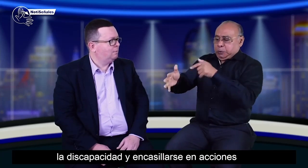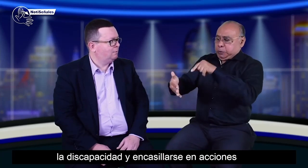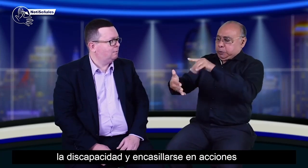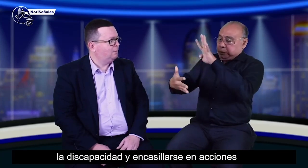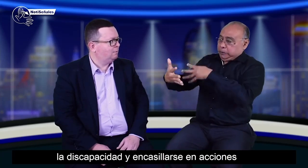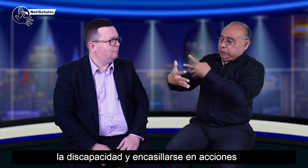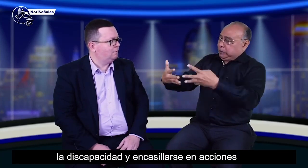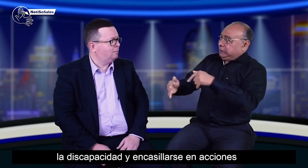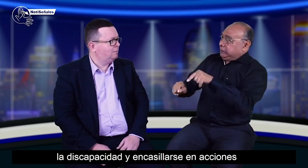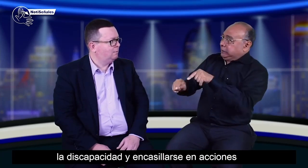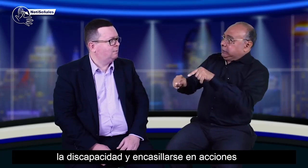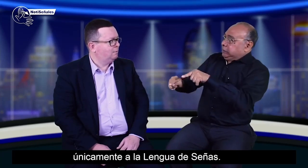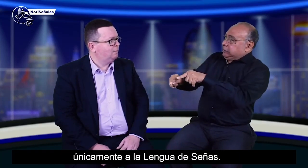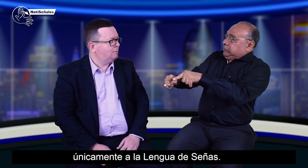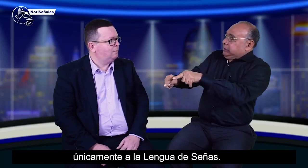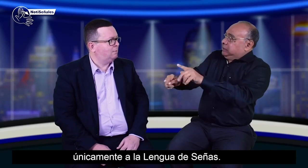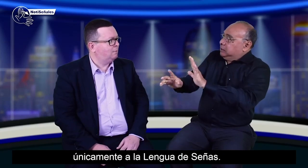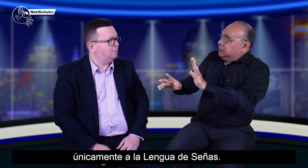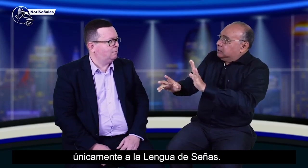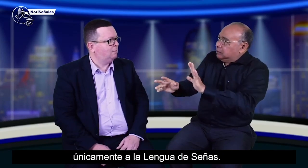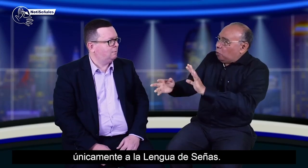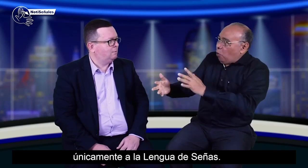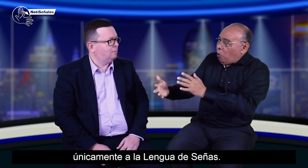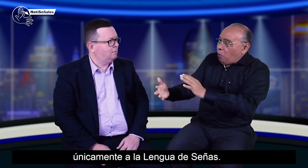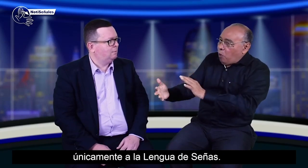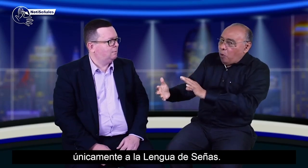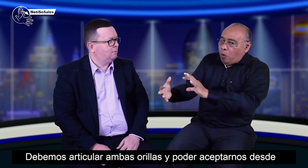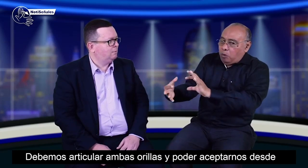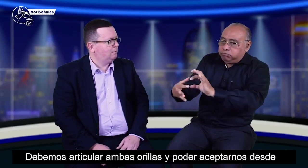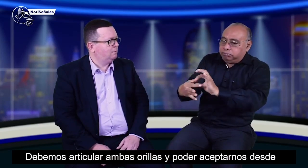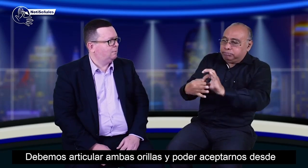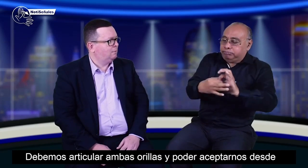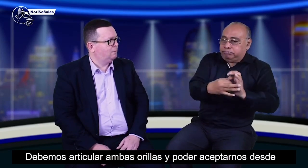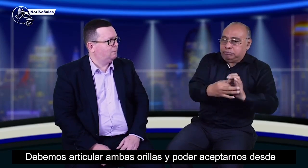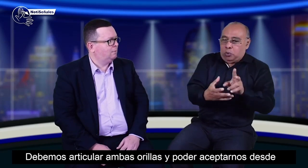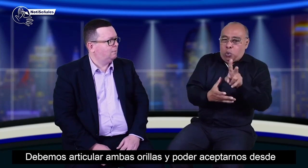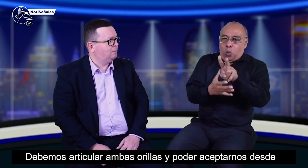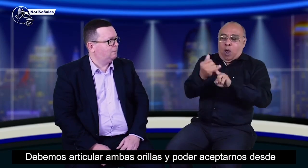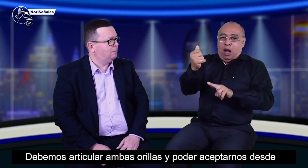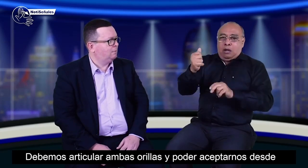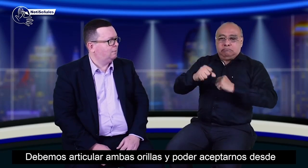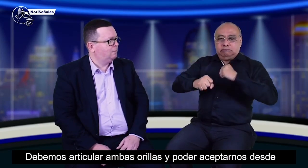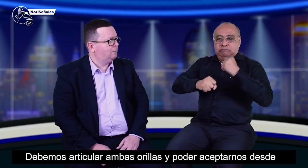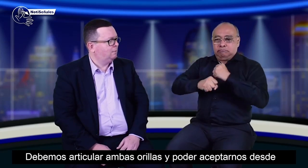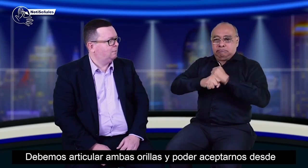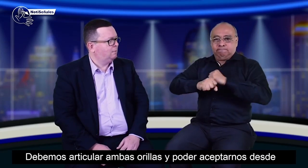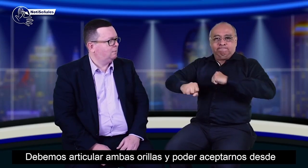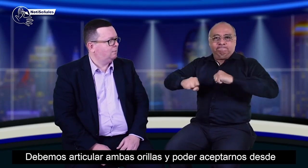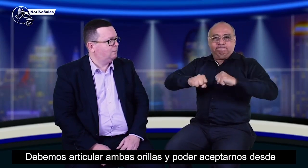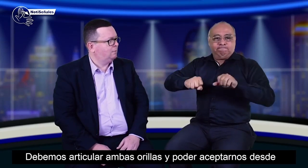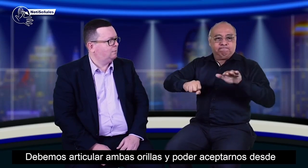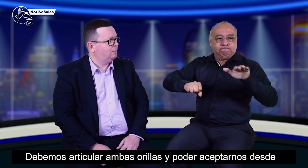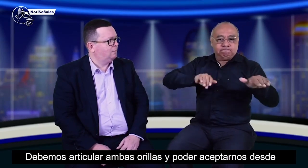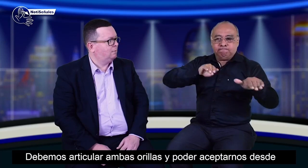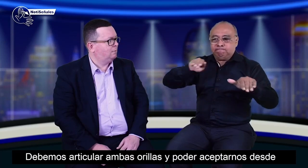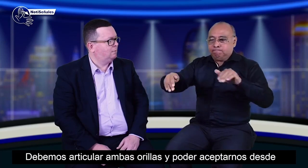en acciones únicamente de la lengua de señas. Debemos articular ambas orillas y poder aceptarnos desde